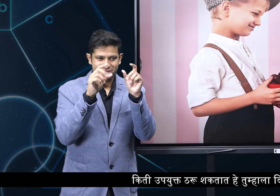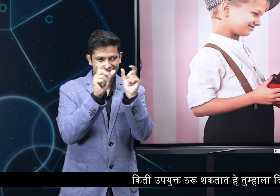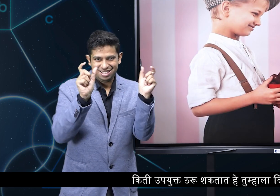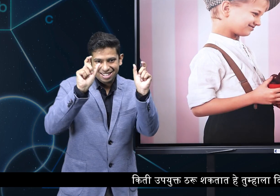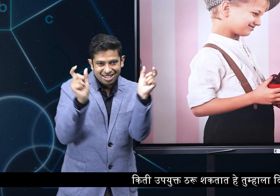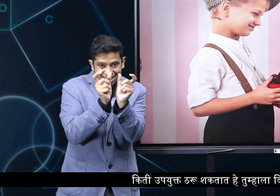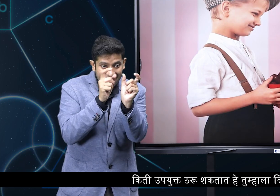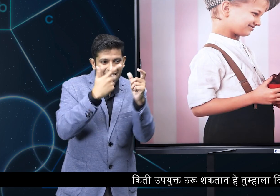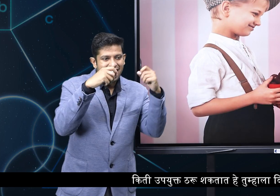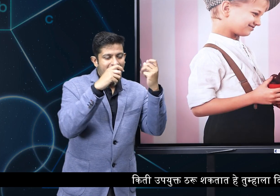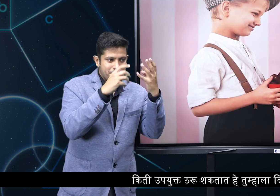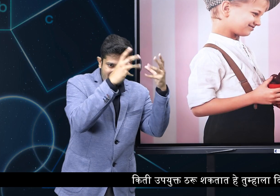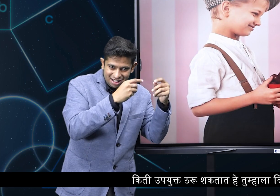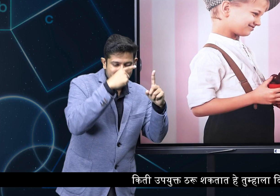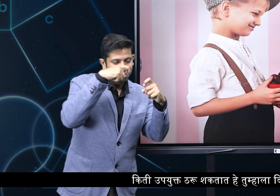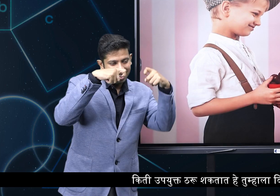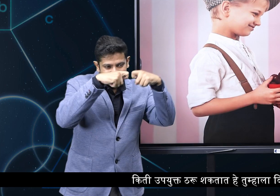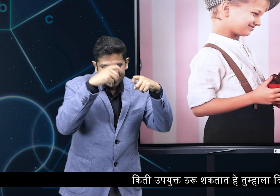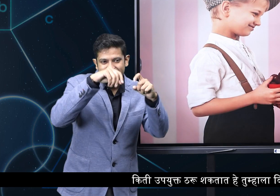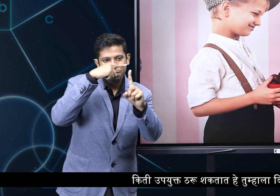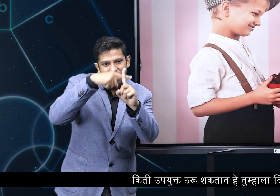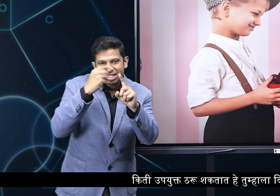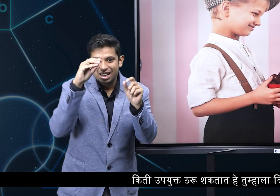शकते हे तुम्हाला देखील असेलच.